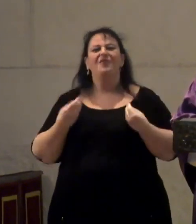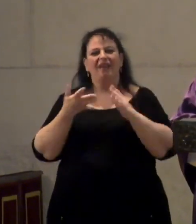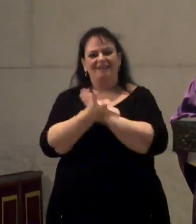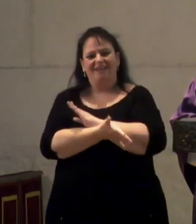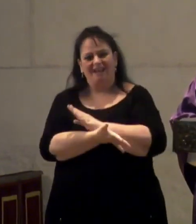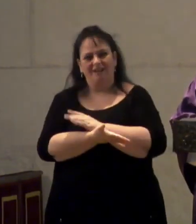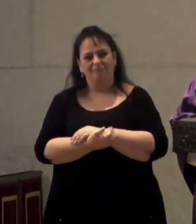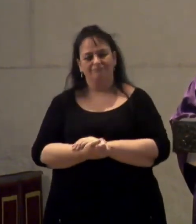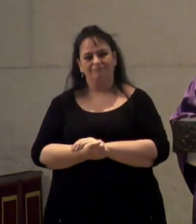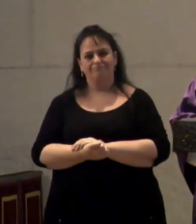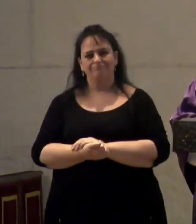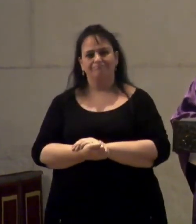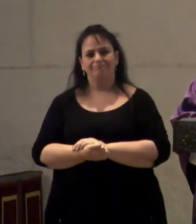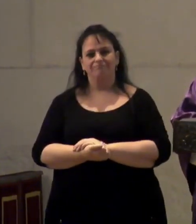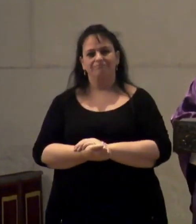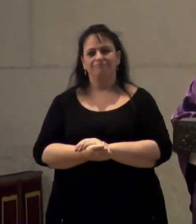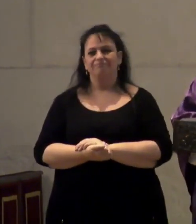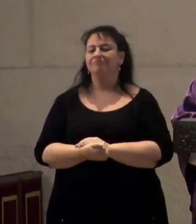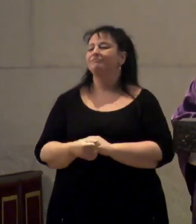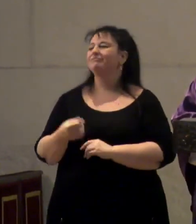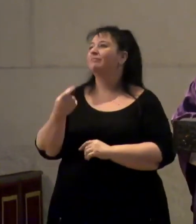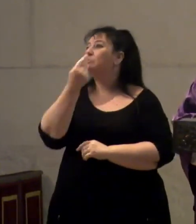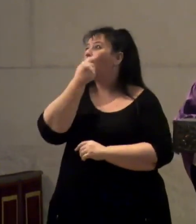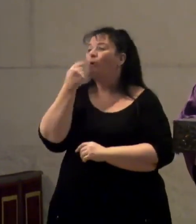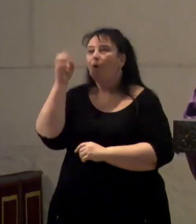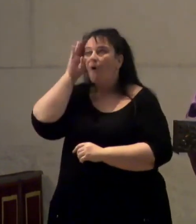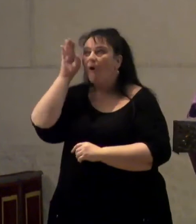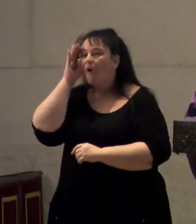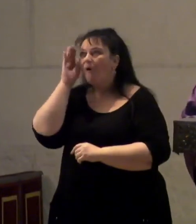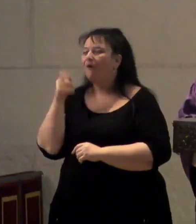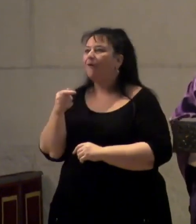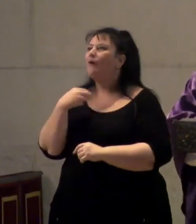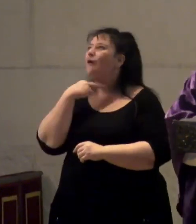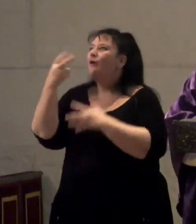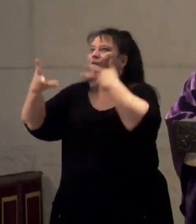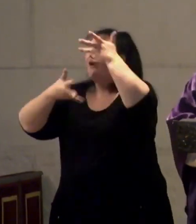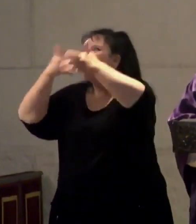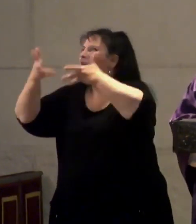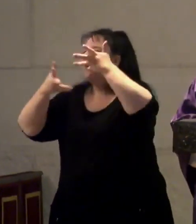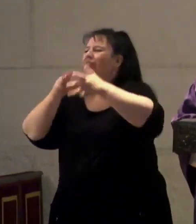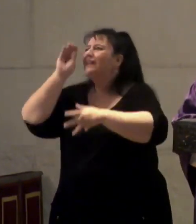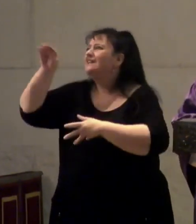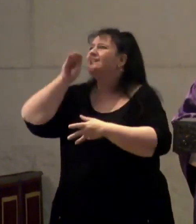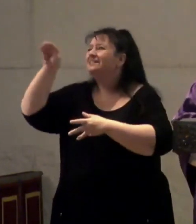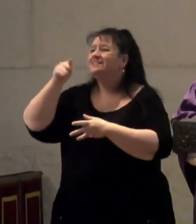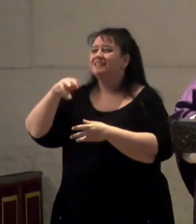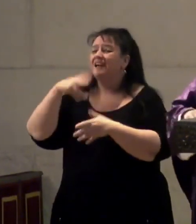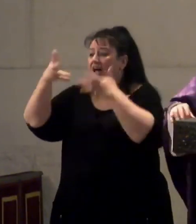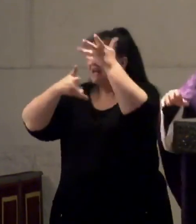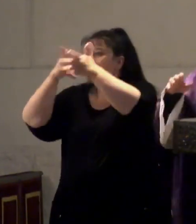eterna. Estén tus oídos atentos a la voz de mi súplica, a la voz de nuestra